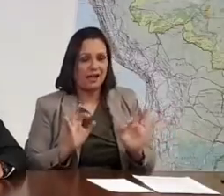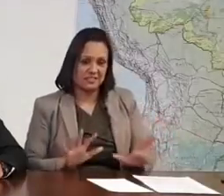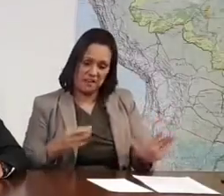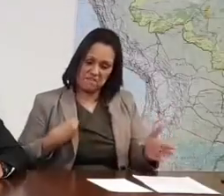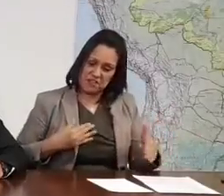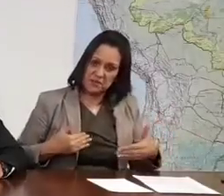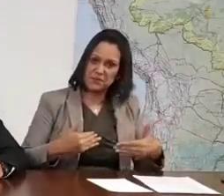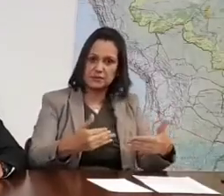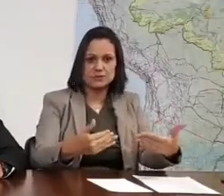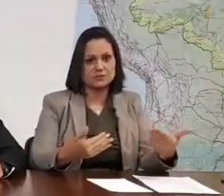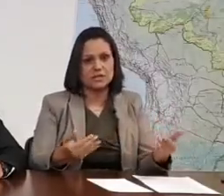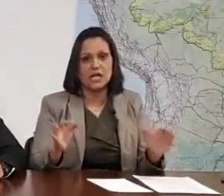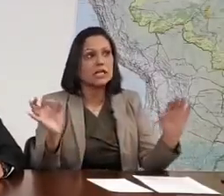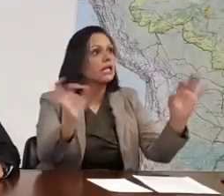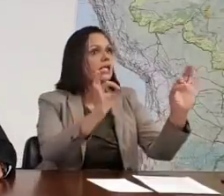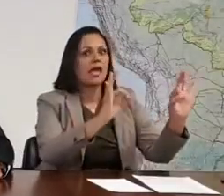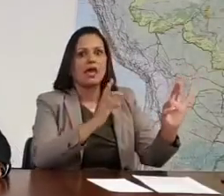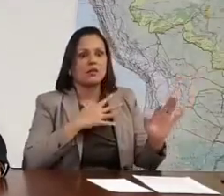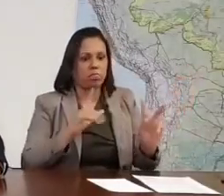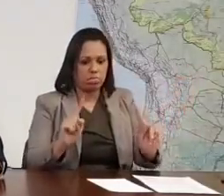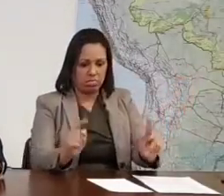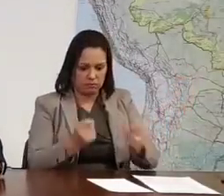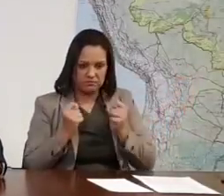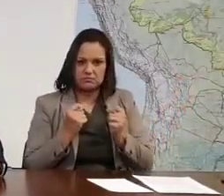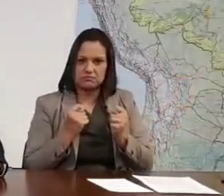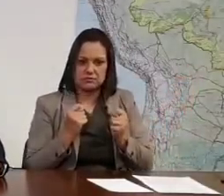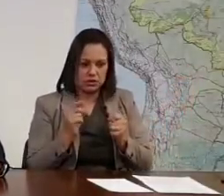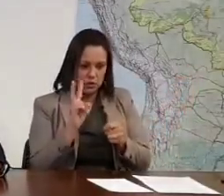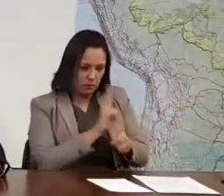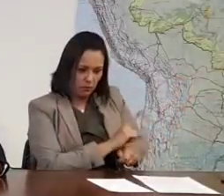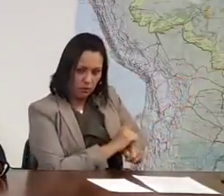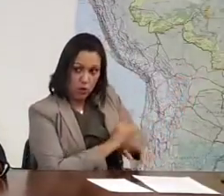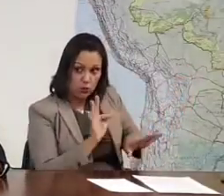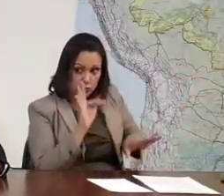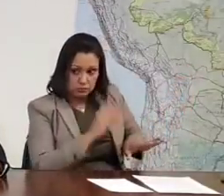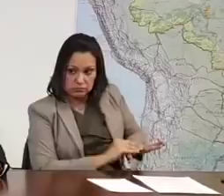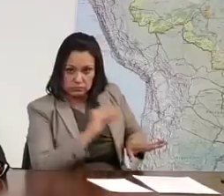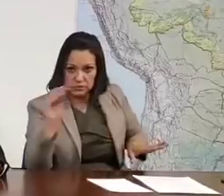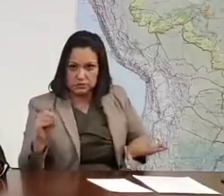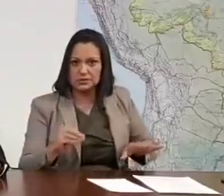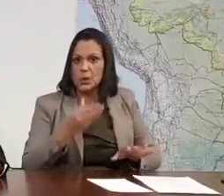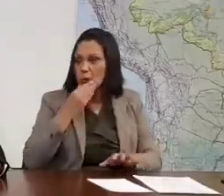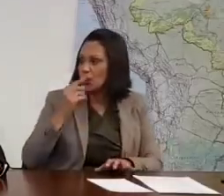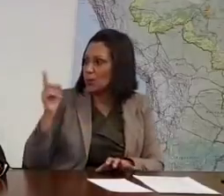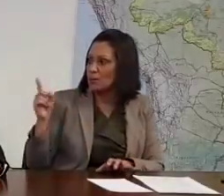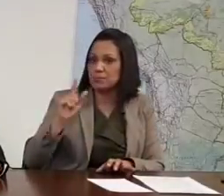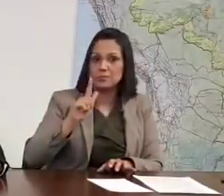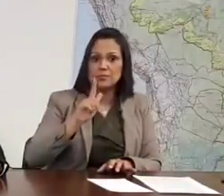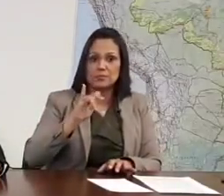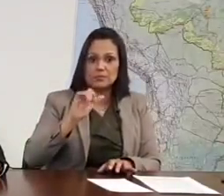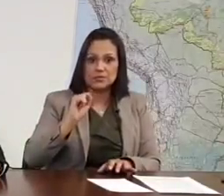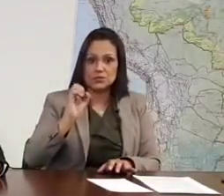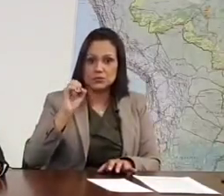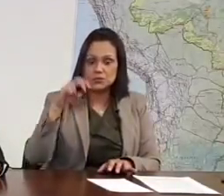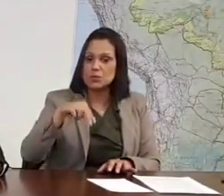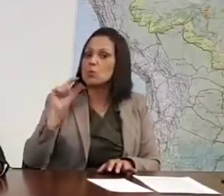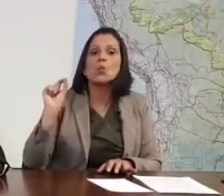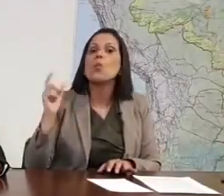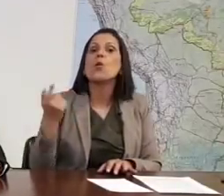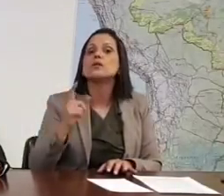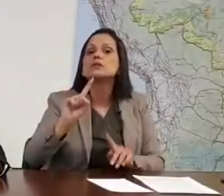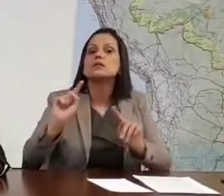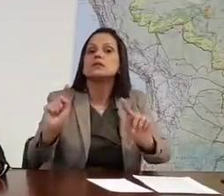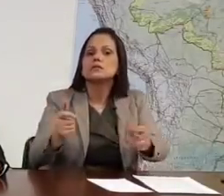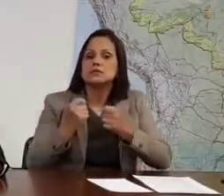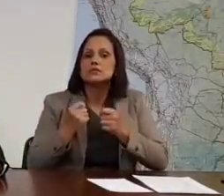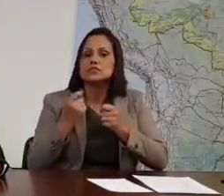toca. Ninguém gosta de contingenciar nada. O próprio Gilson procurou agora há pouco. Foi contingenciado na semana passada. 5 milhões. 5 milhões de